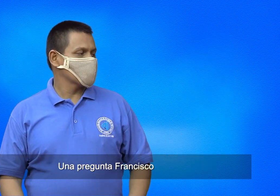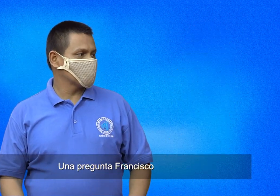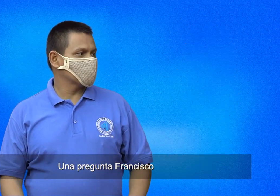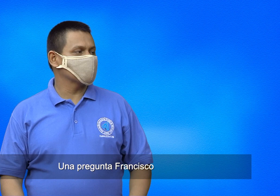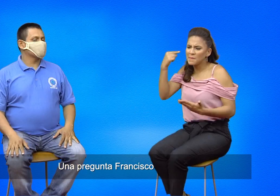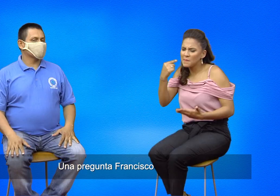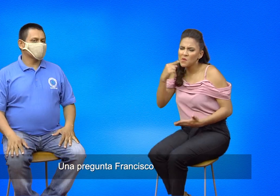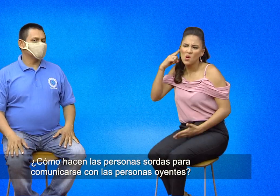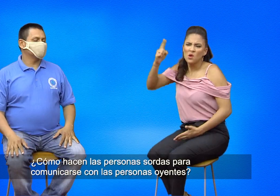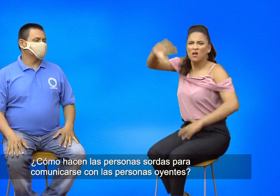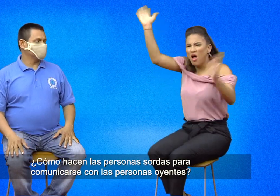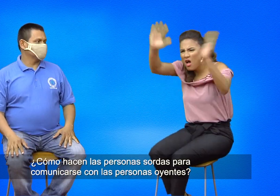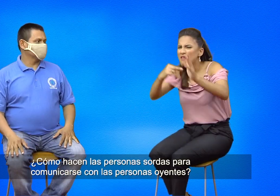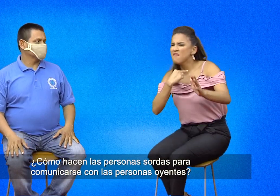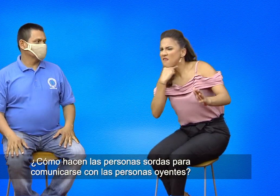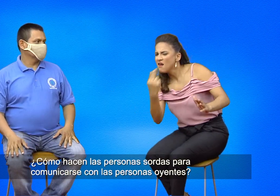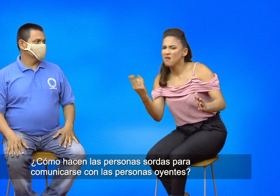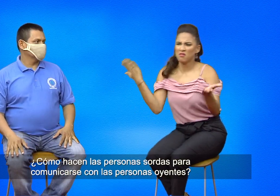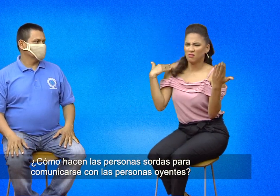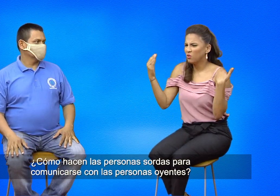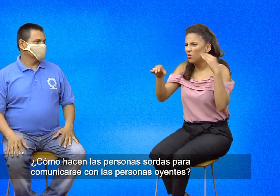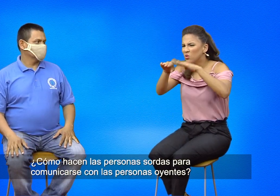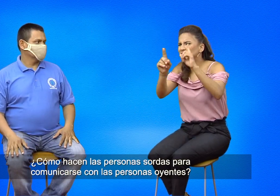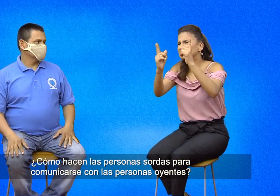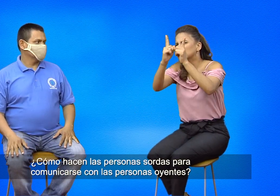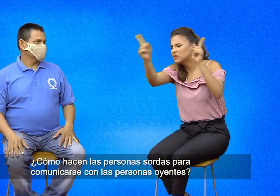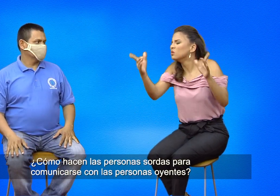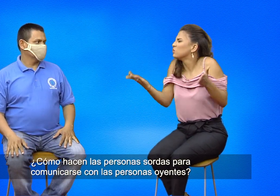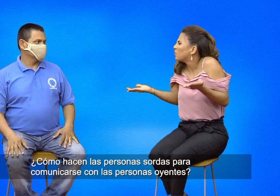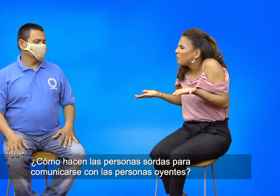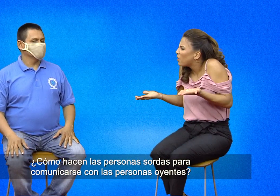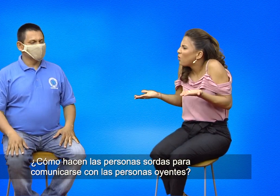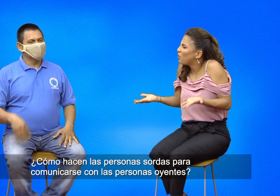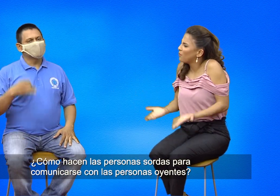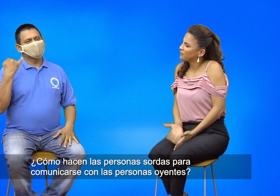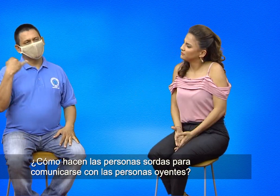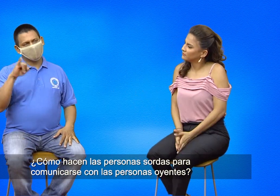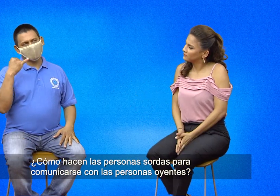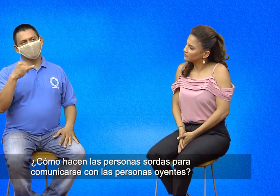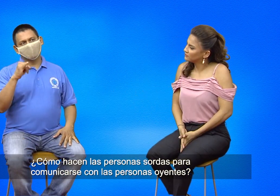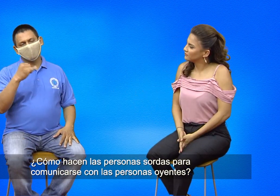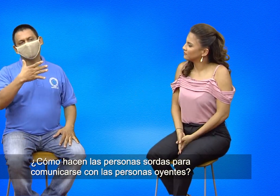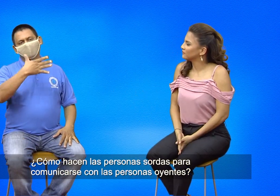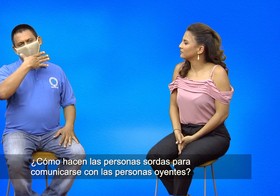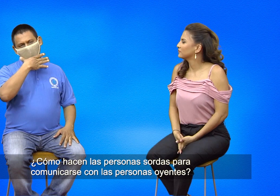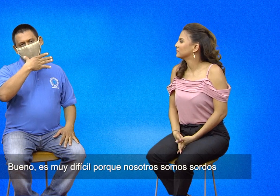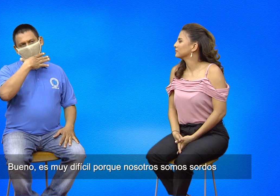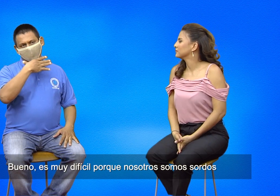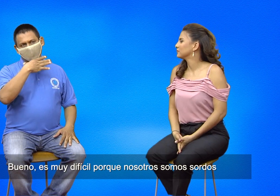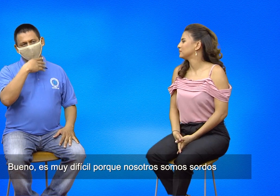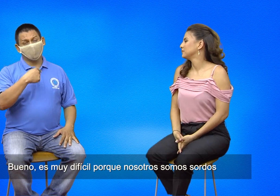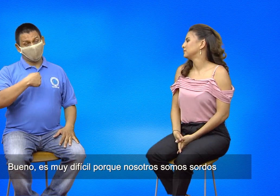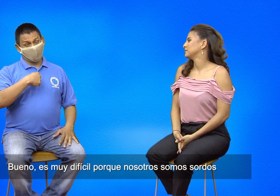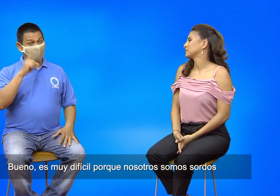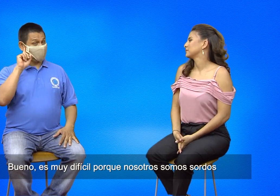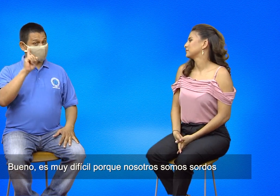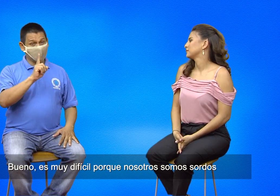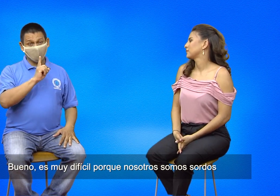francisco cómo hacerlo personas sordas para comunicarse con las personas oyentes como hacen bueno es muy difícil porque